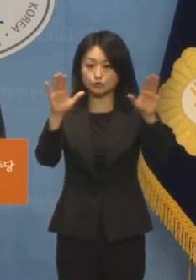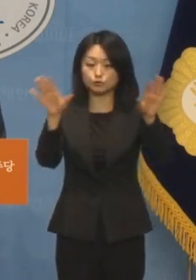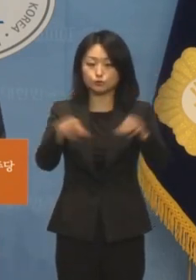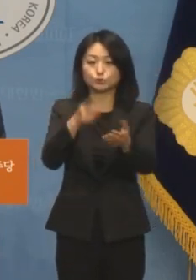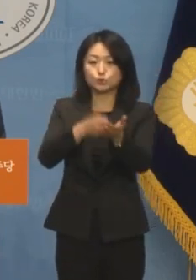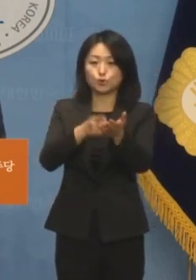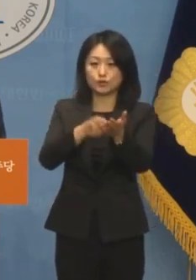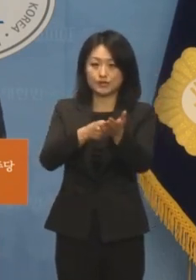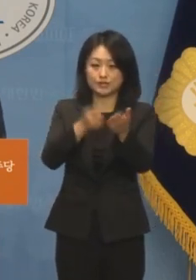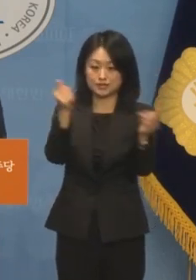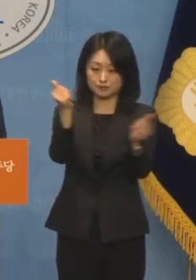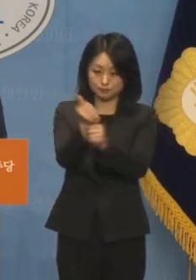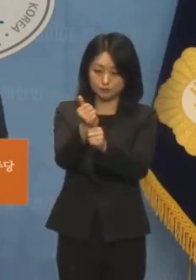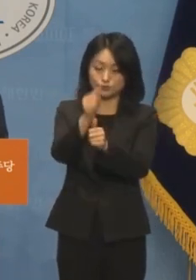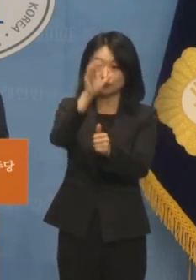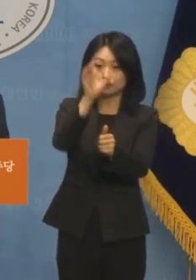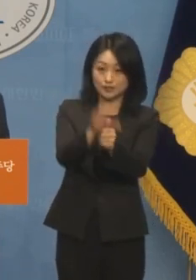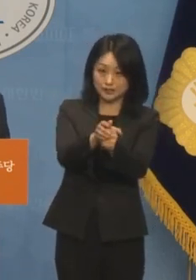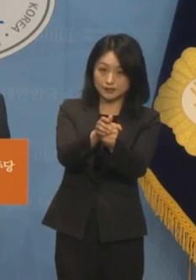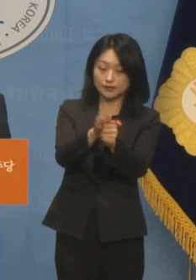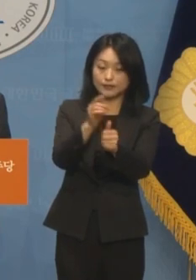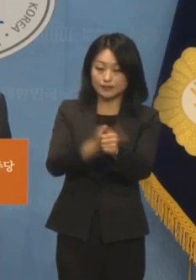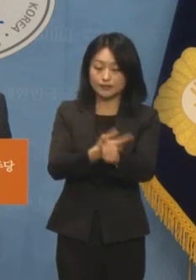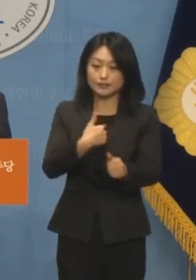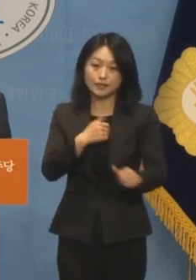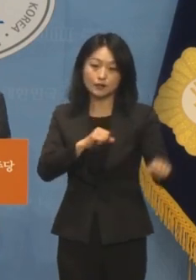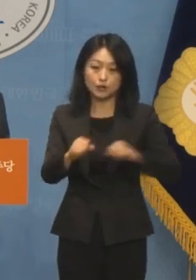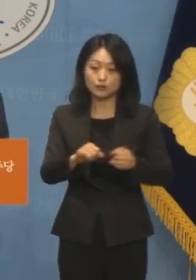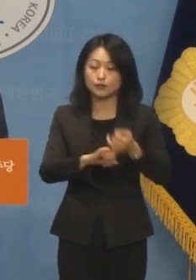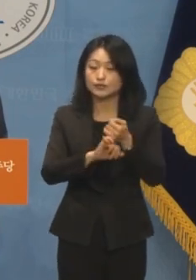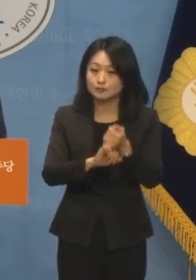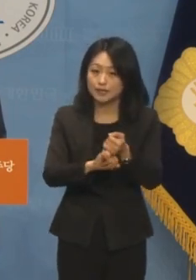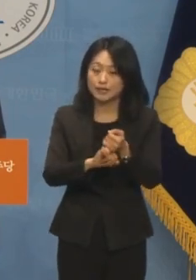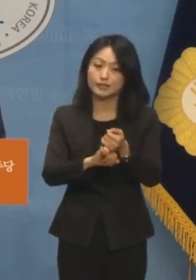기후국회가 현실이 될 수 있도록 최선을 다하겠습니다.